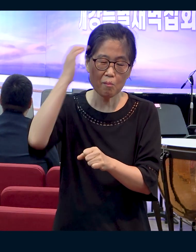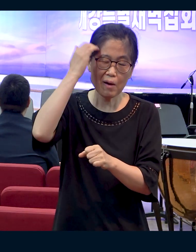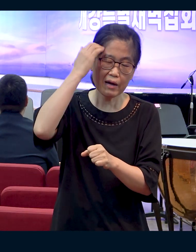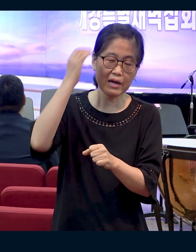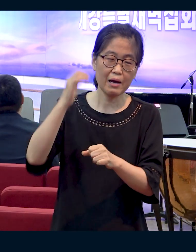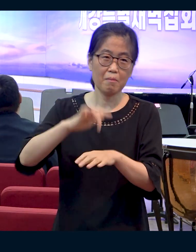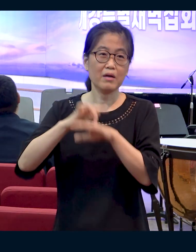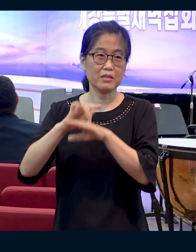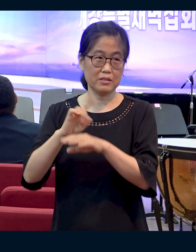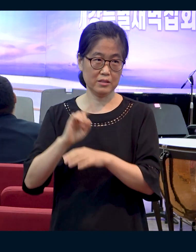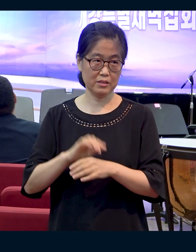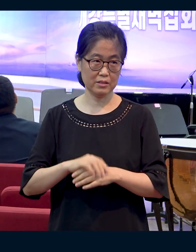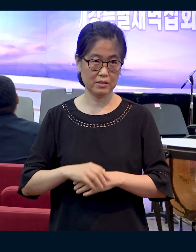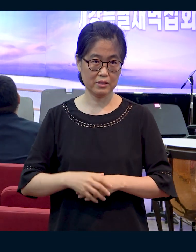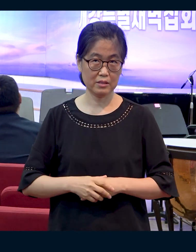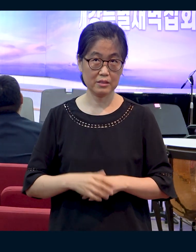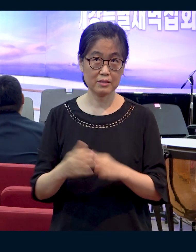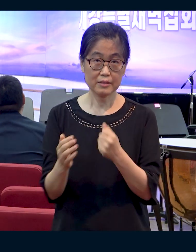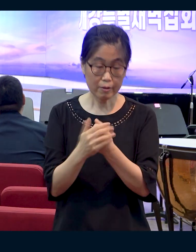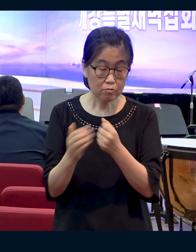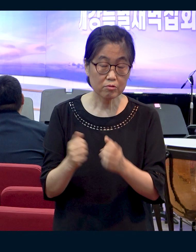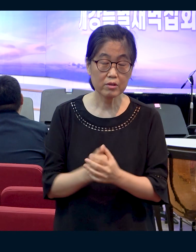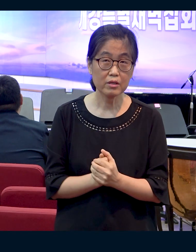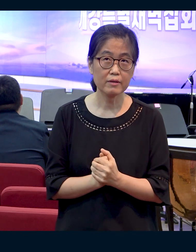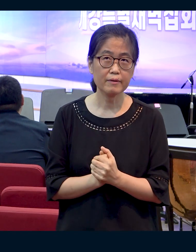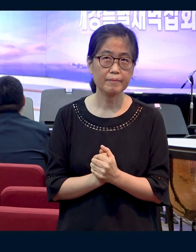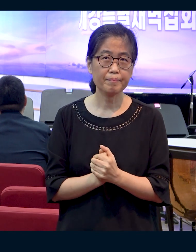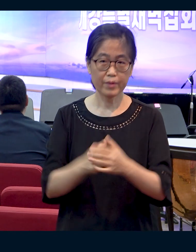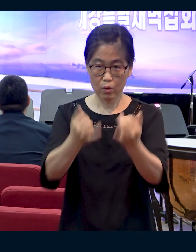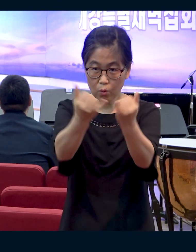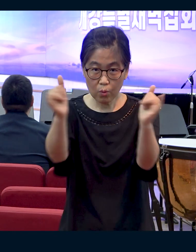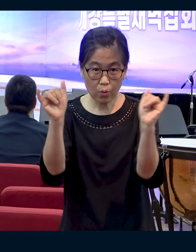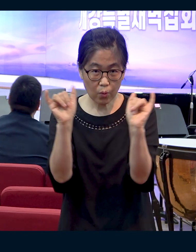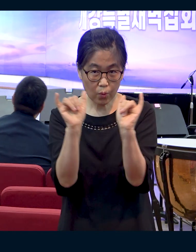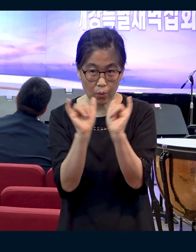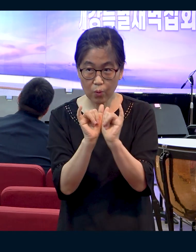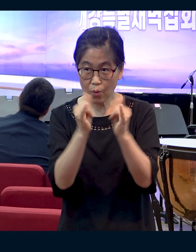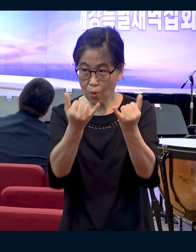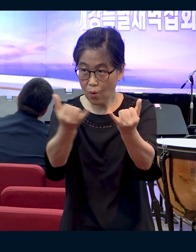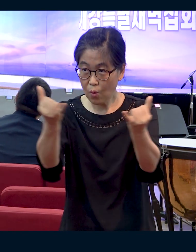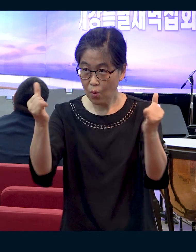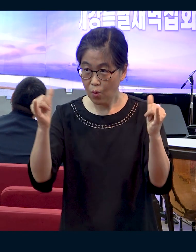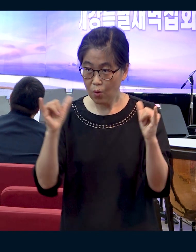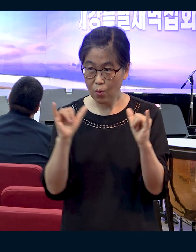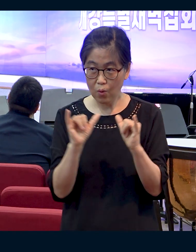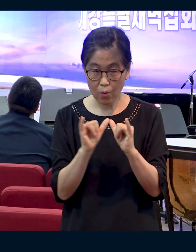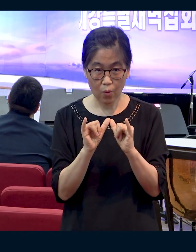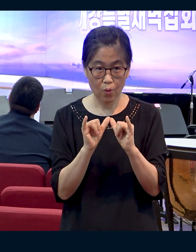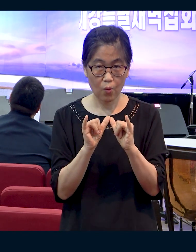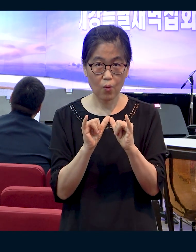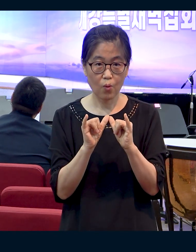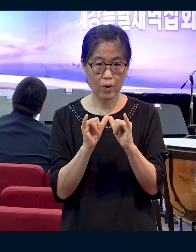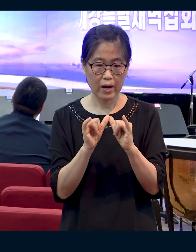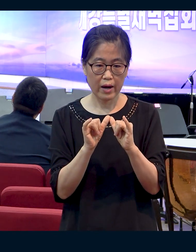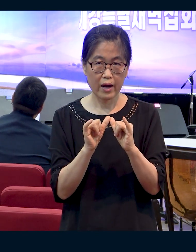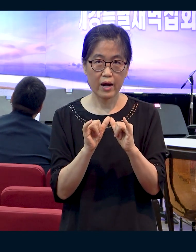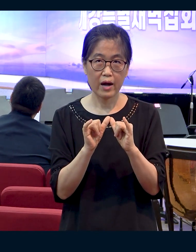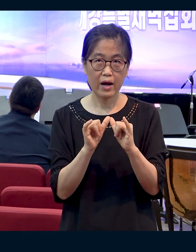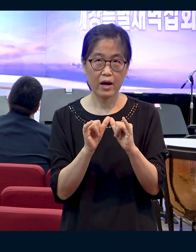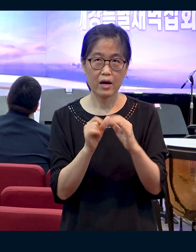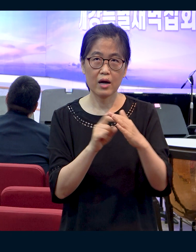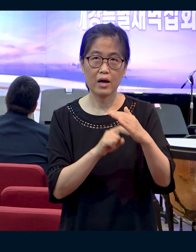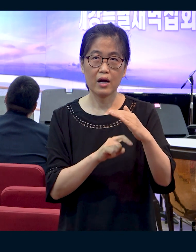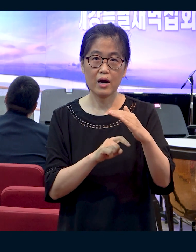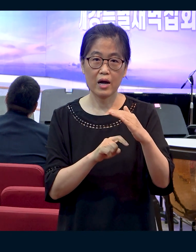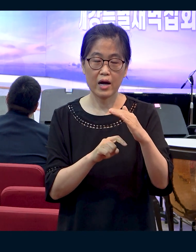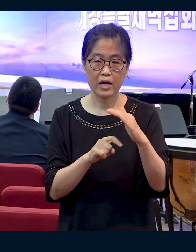그러니까 이런 공격을 받으니까, 이 공동체가 굉장히 어려워요. 그래서 그런